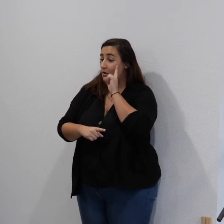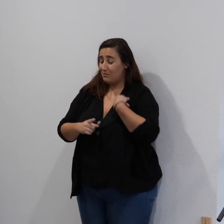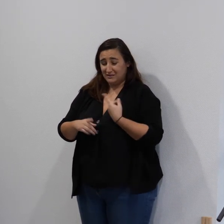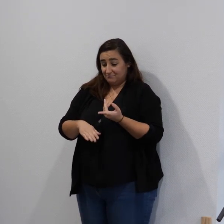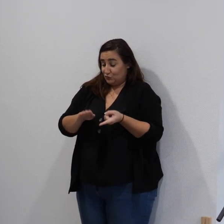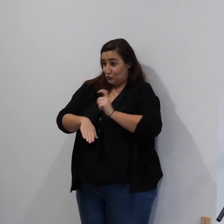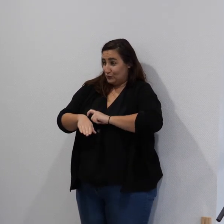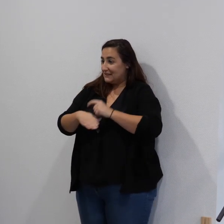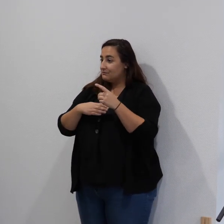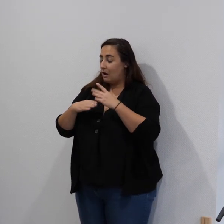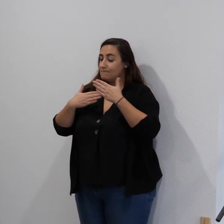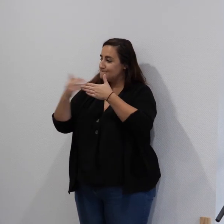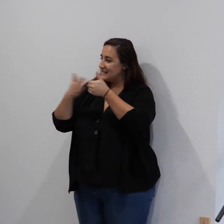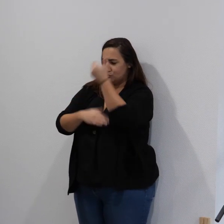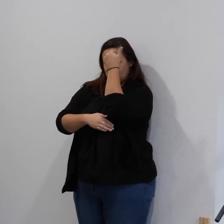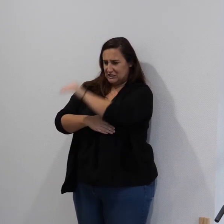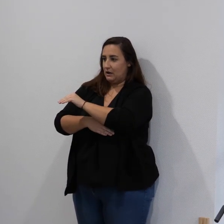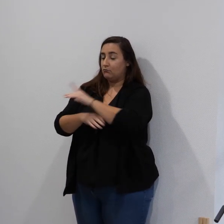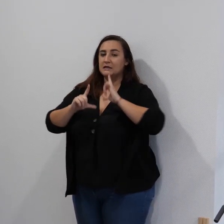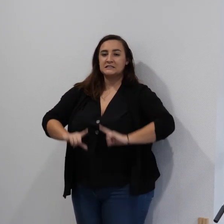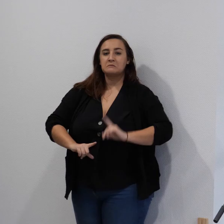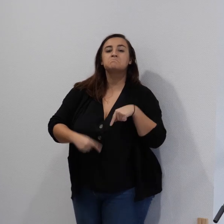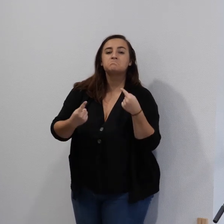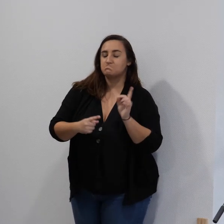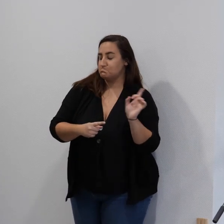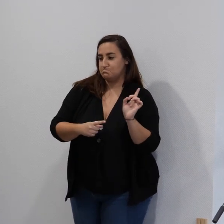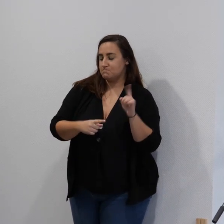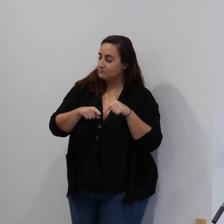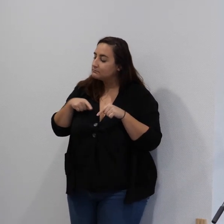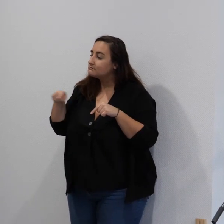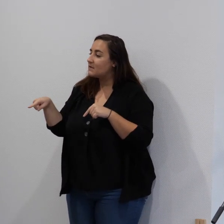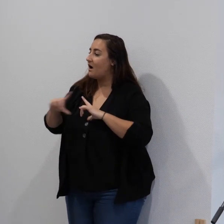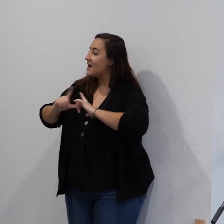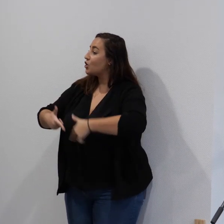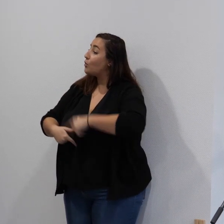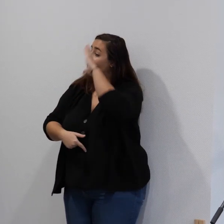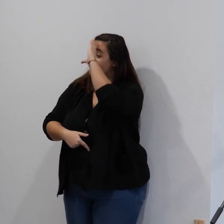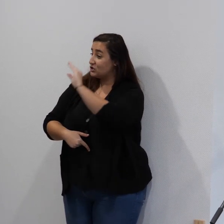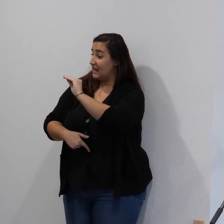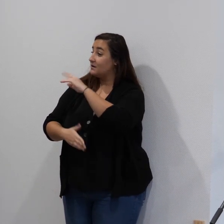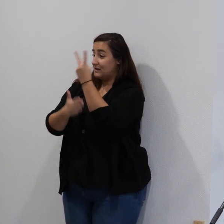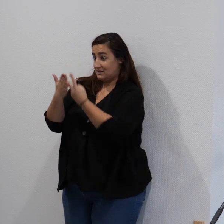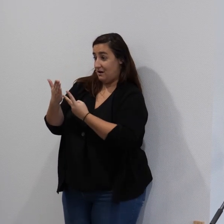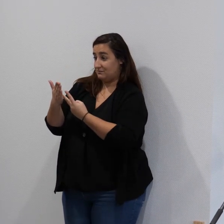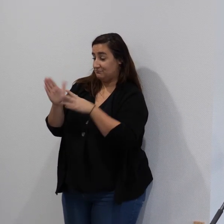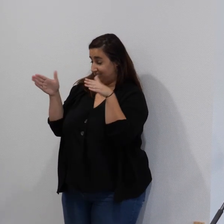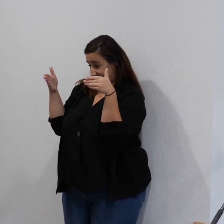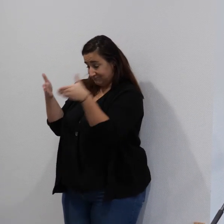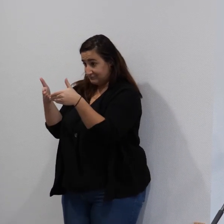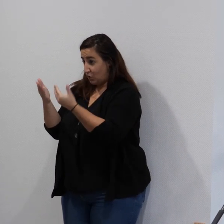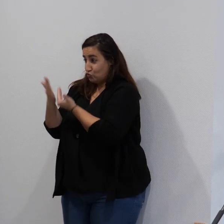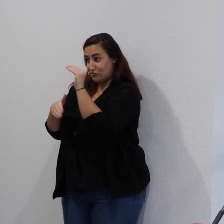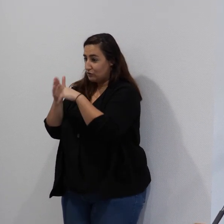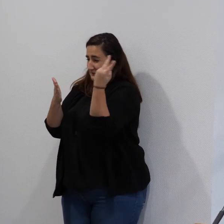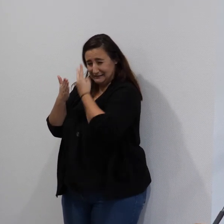faire, je suis allé dans une école professionnelle de dessin. Et évidemment, toute la journée, on dessine. Hein. On apprend plein de choses, plein de